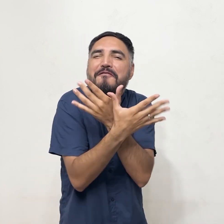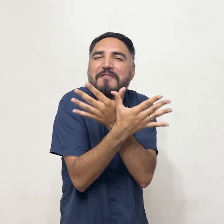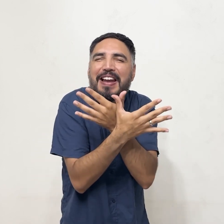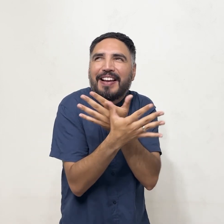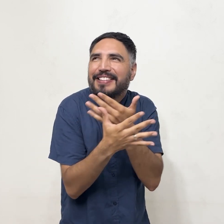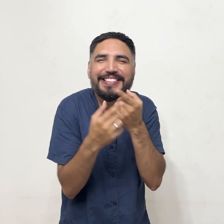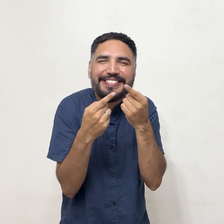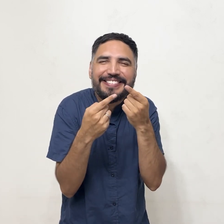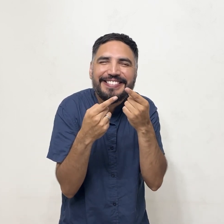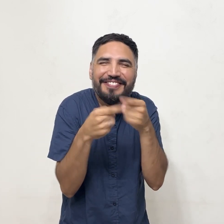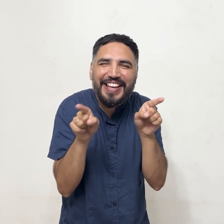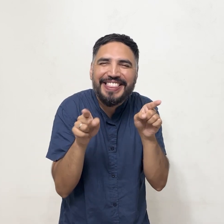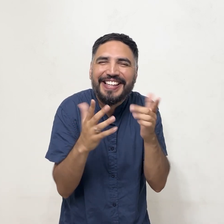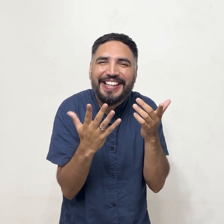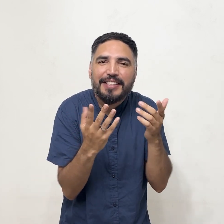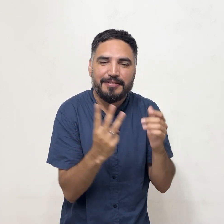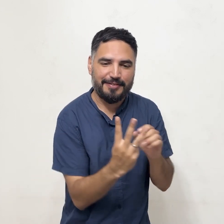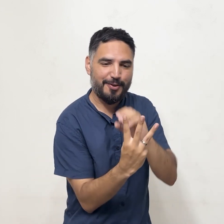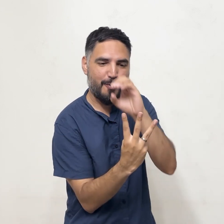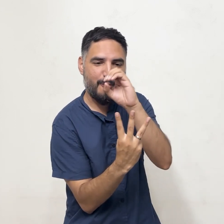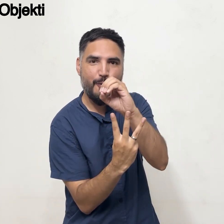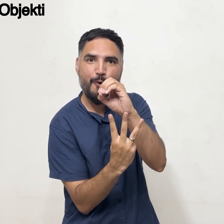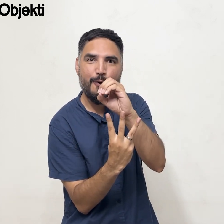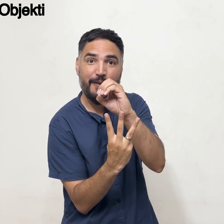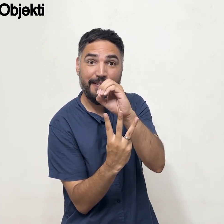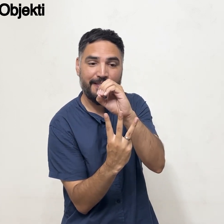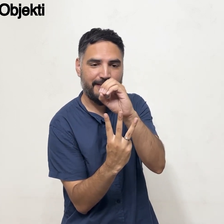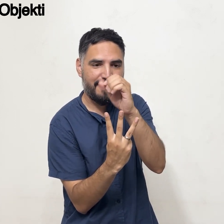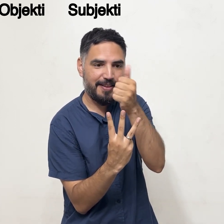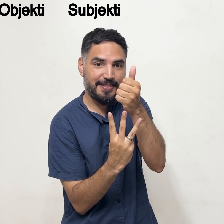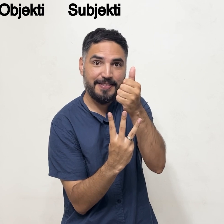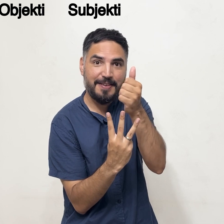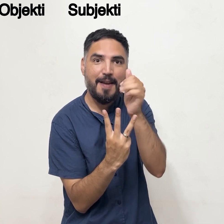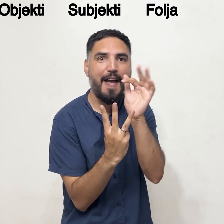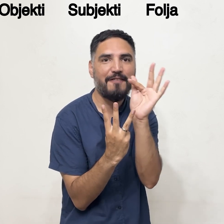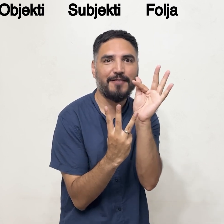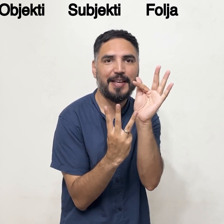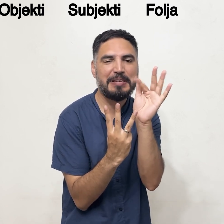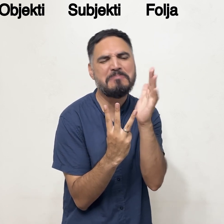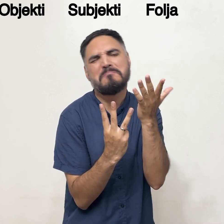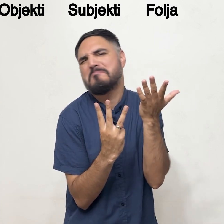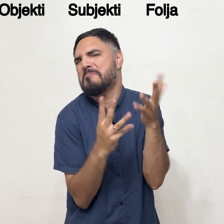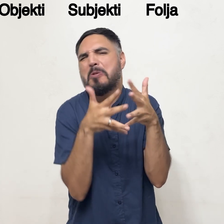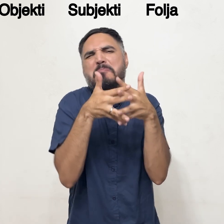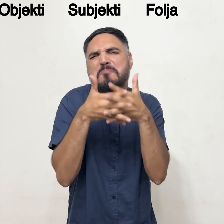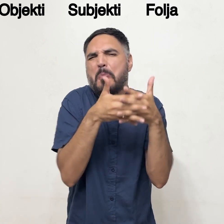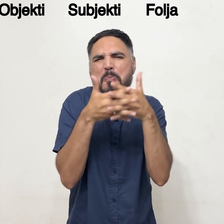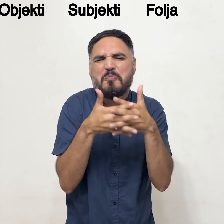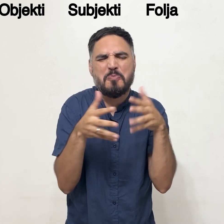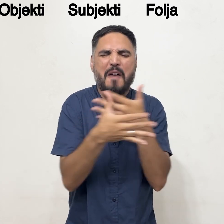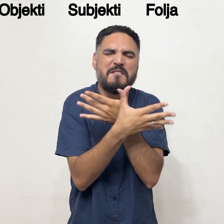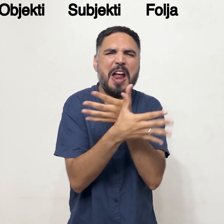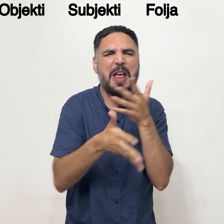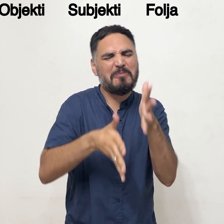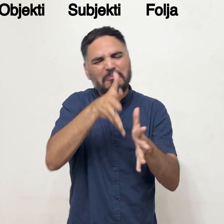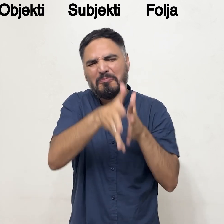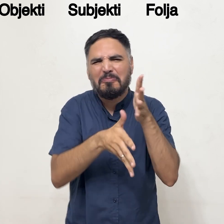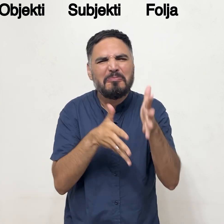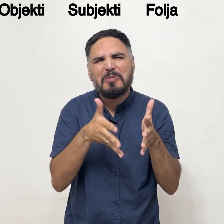serían OSF, porque es distinta la palabra verbo. Pero bueno, en Estados Unidos o en Albania la